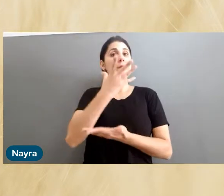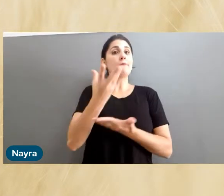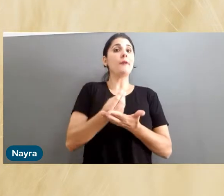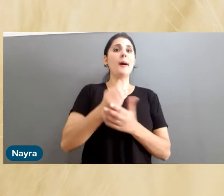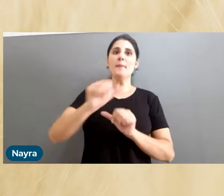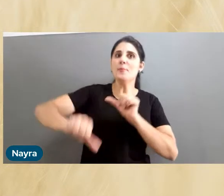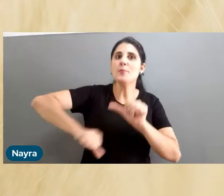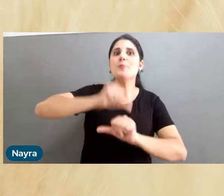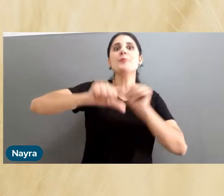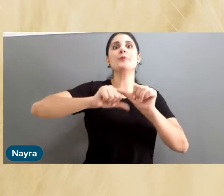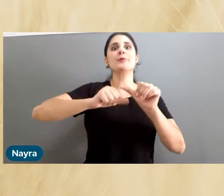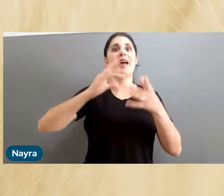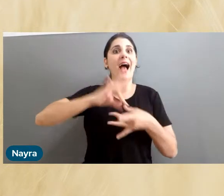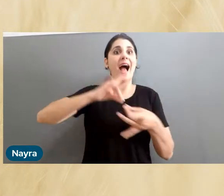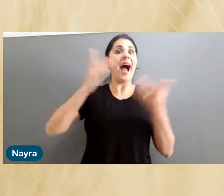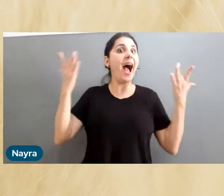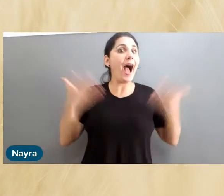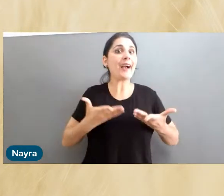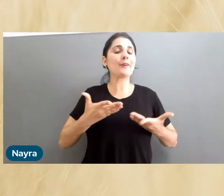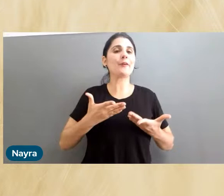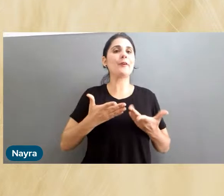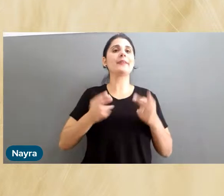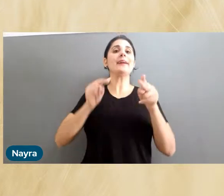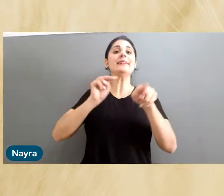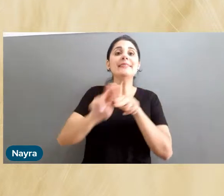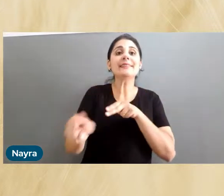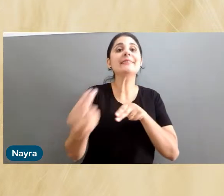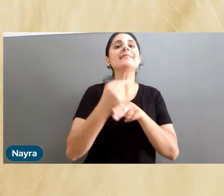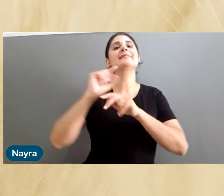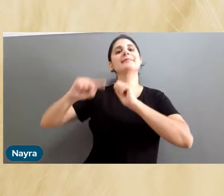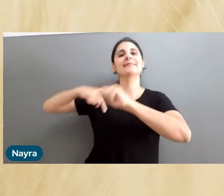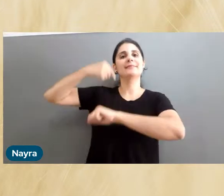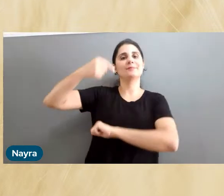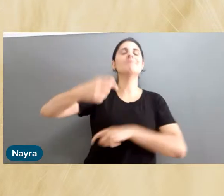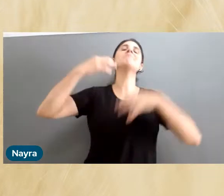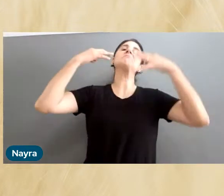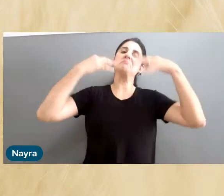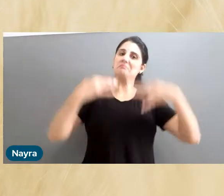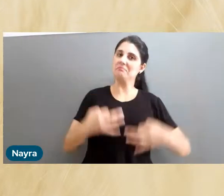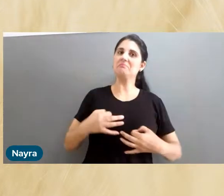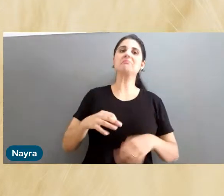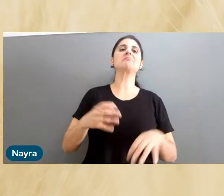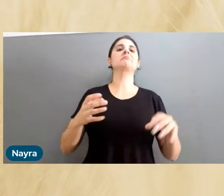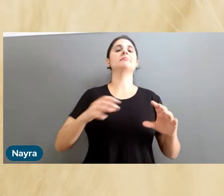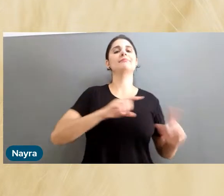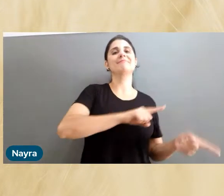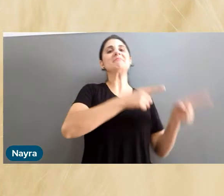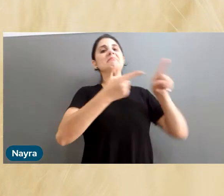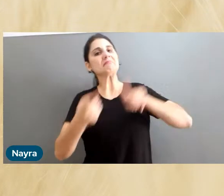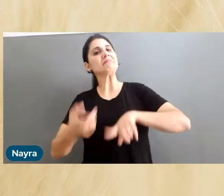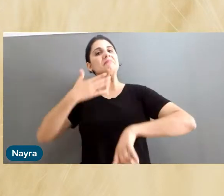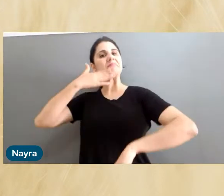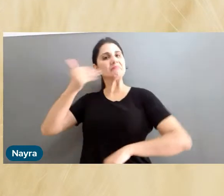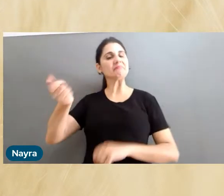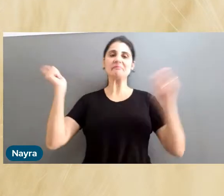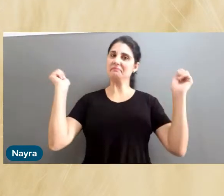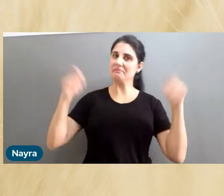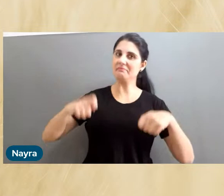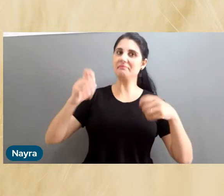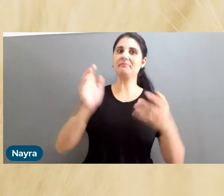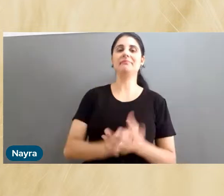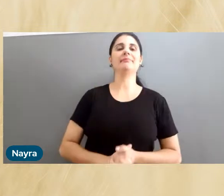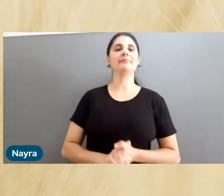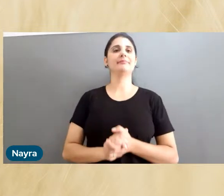regenerados agora, e na próxima encarnação, com certeza, a gente já vai para o mundo de regeneração. Tendo a